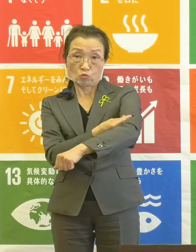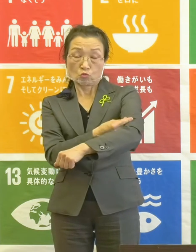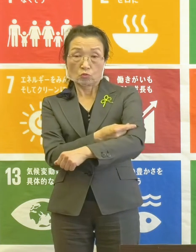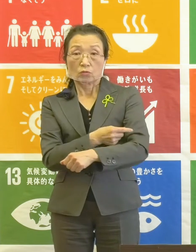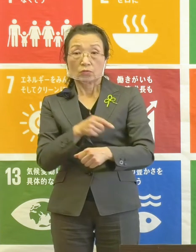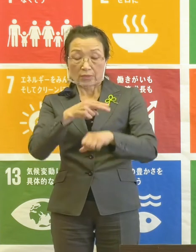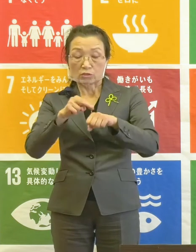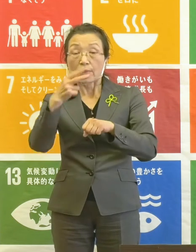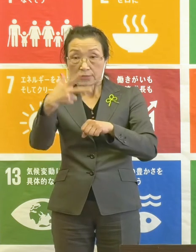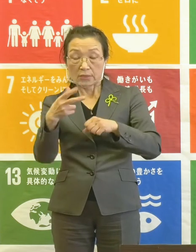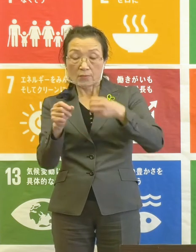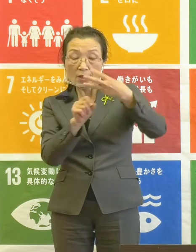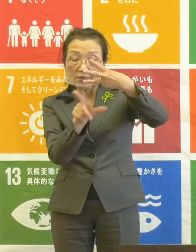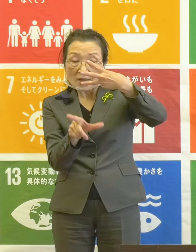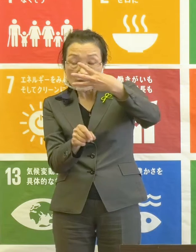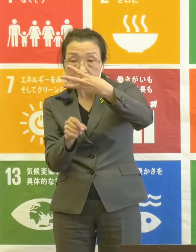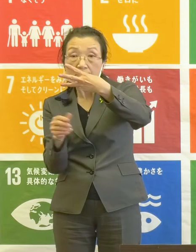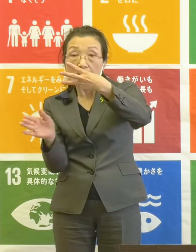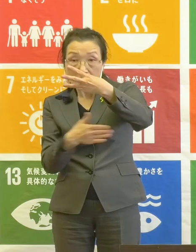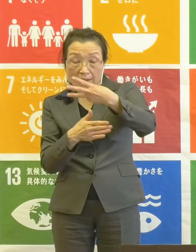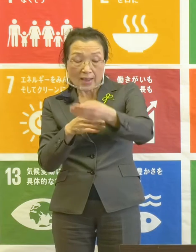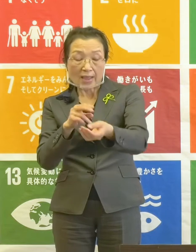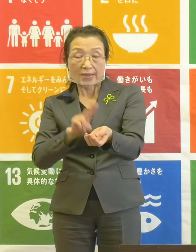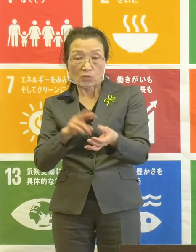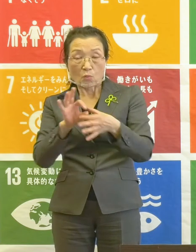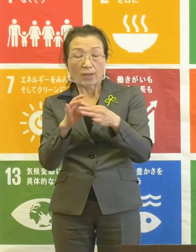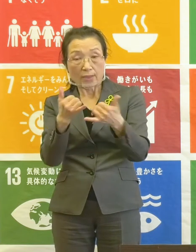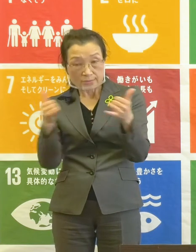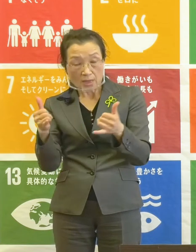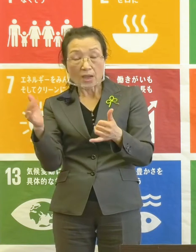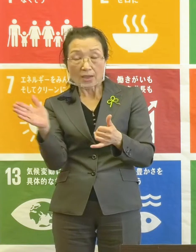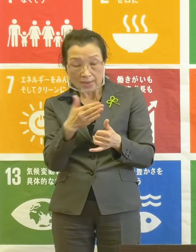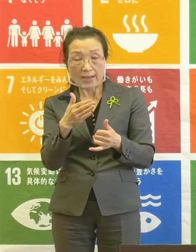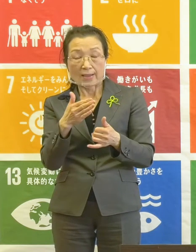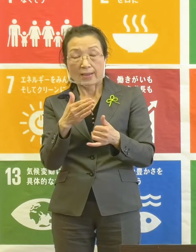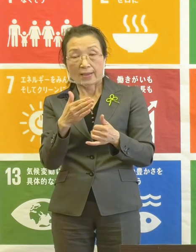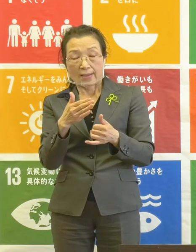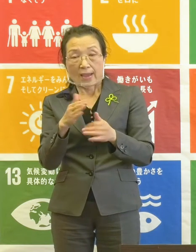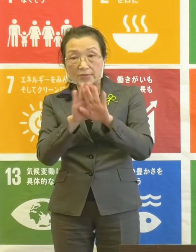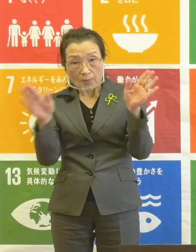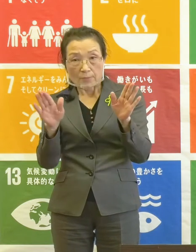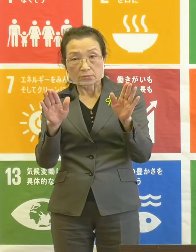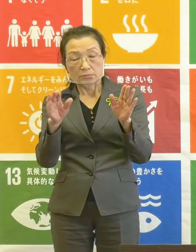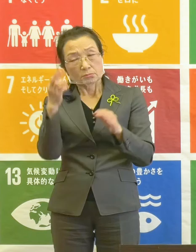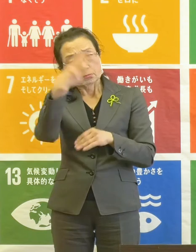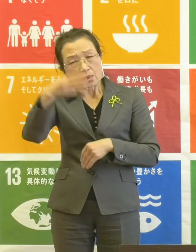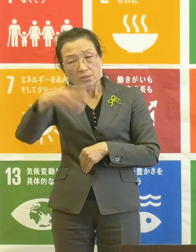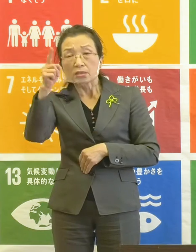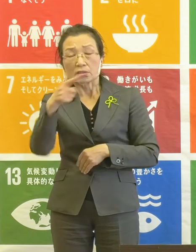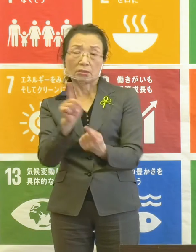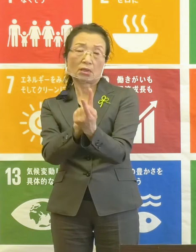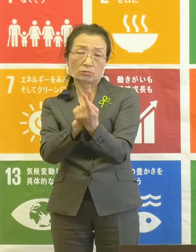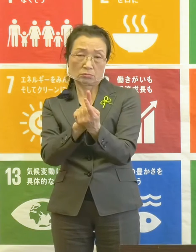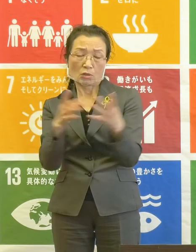月から医療従事者の方から始めます。約3000人を対象としており、集団